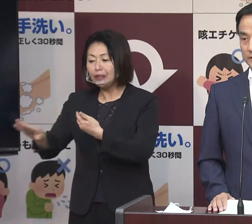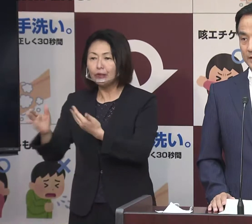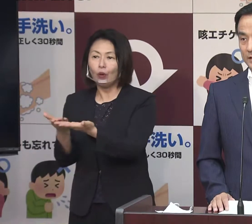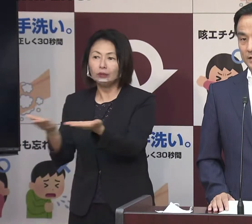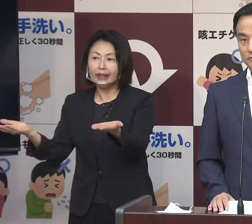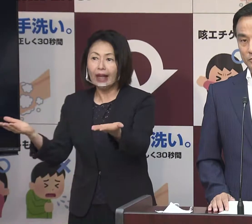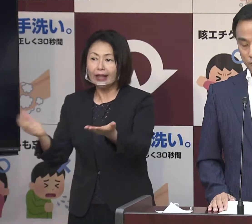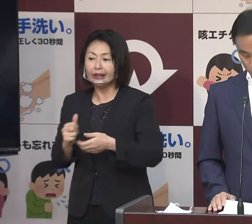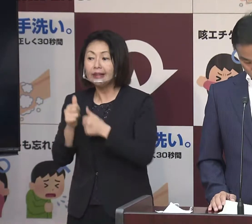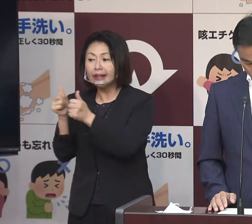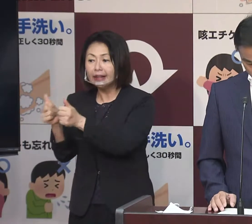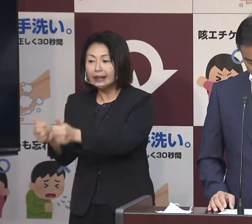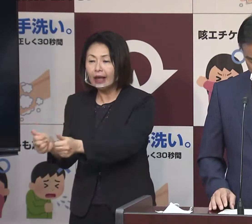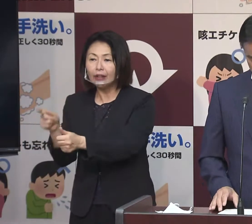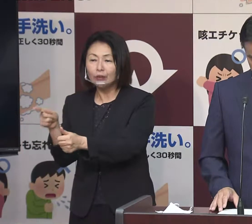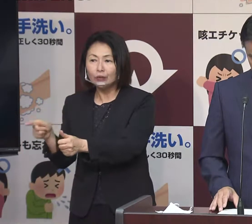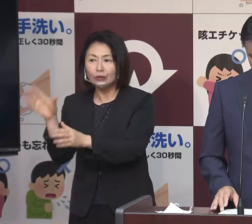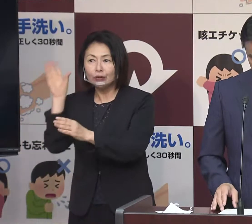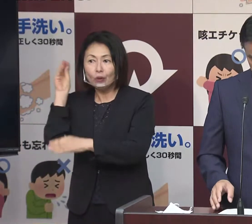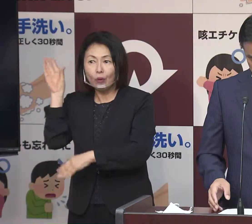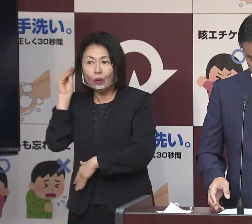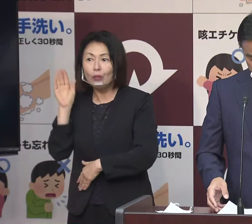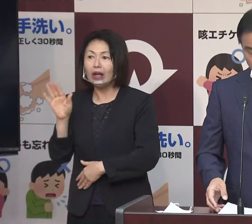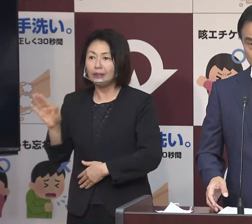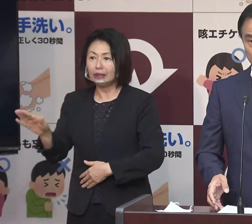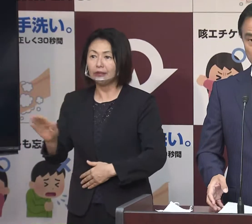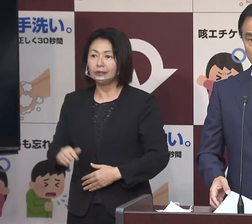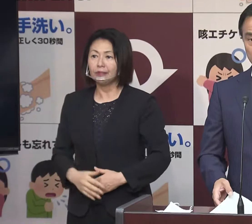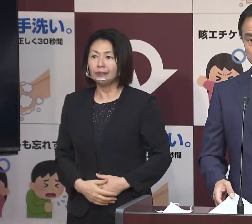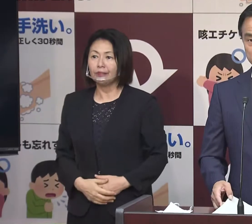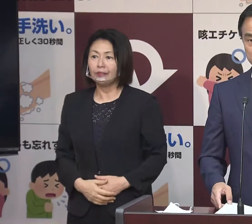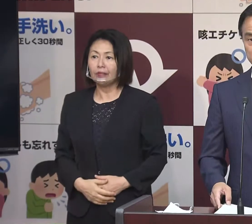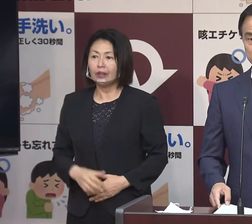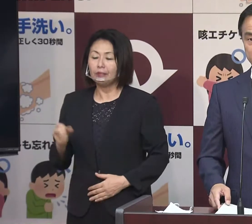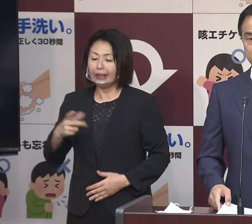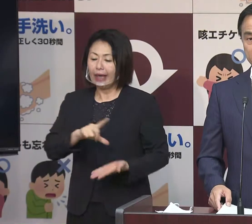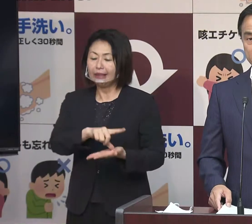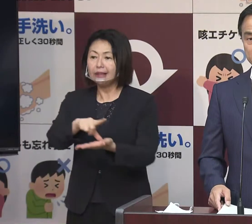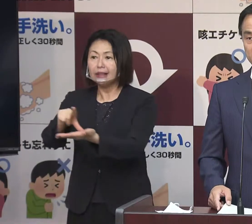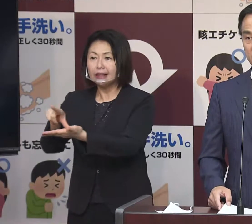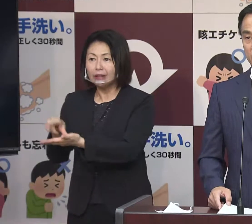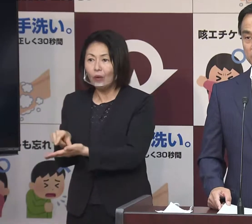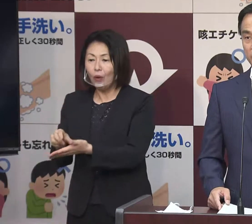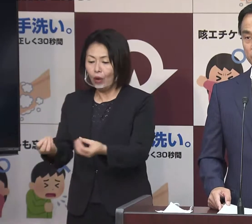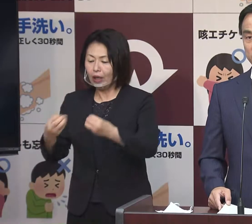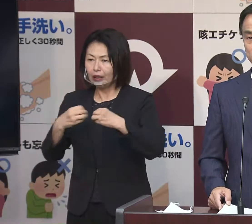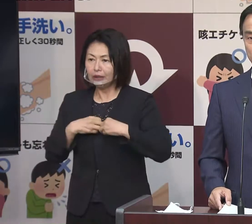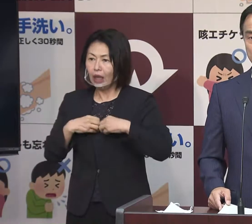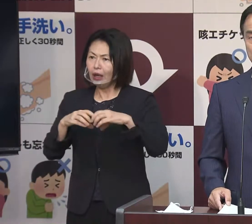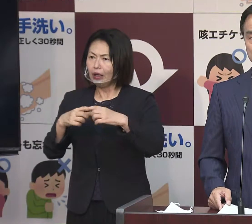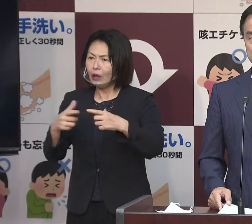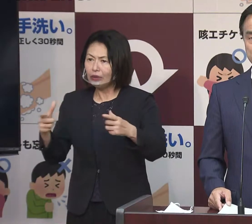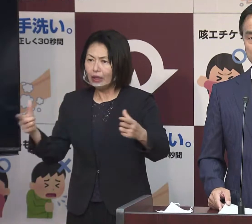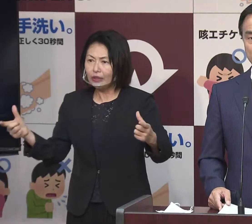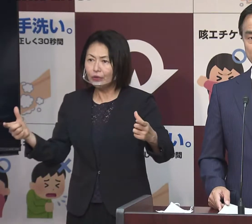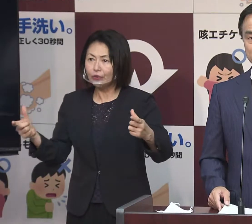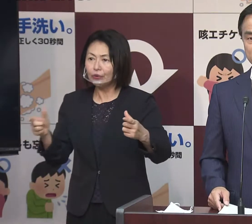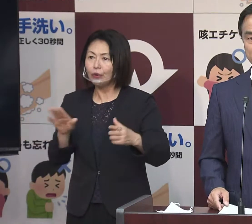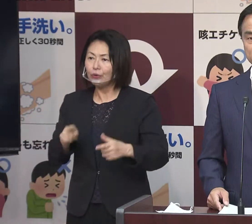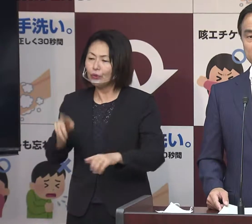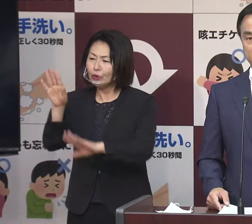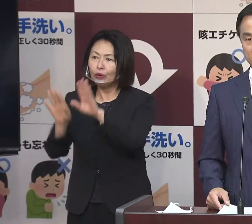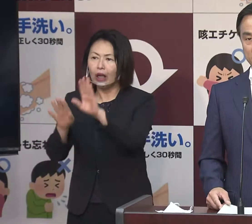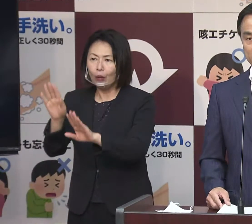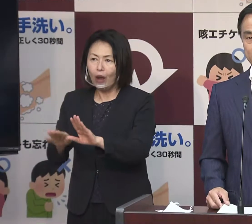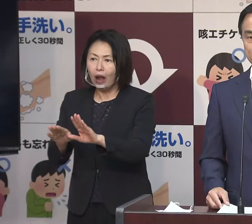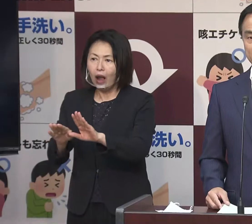という情報もあります。この地域でですね、感染が拡大をしていくと、こうした事態はぜひ